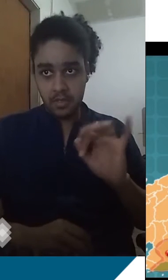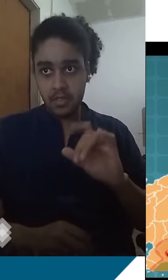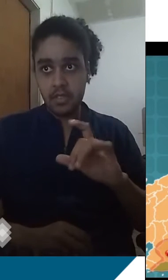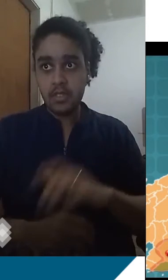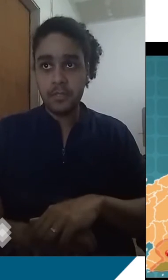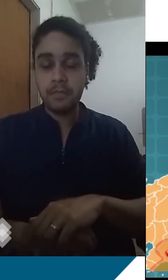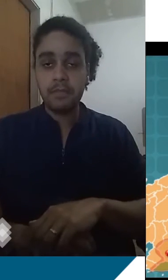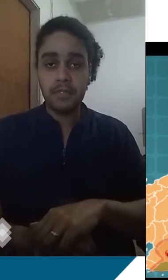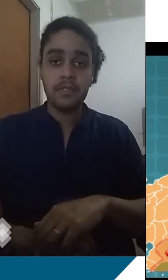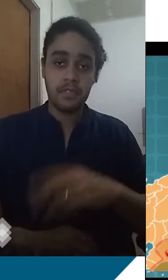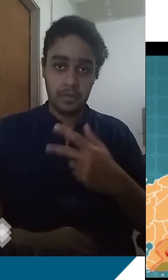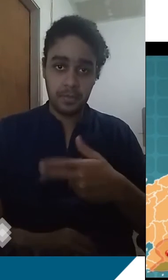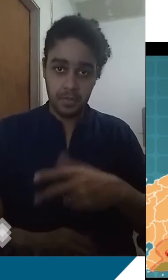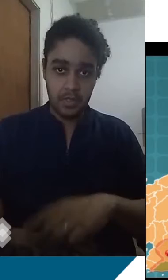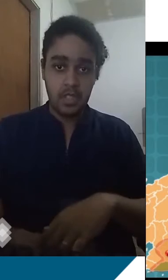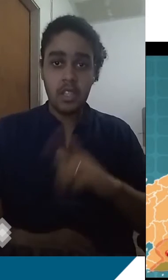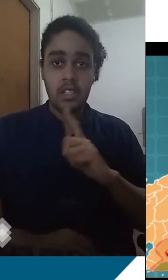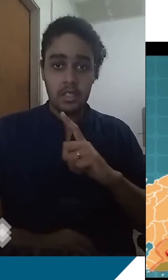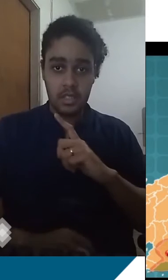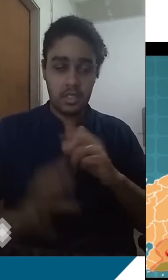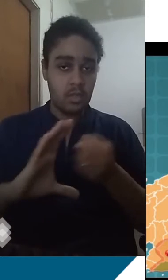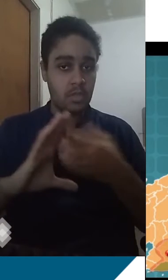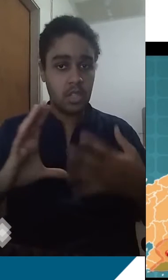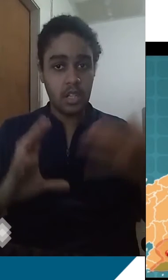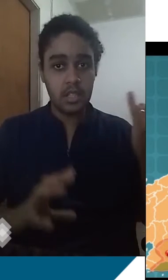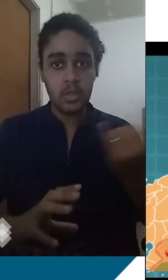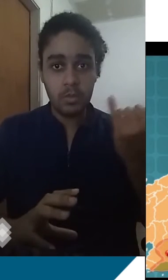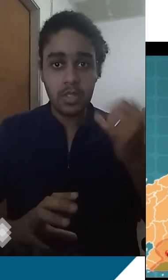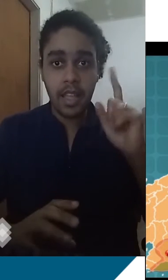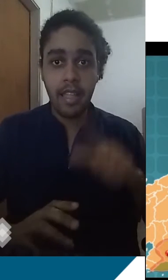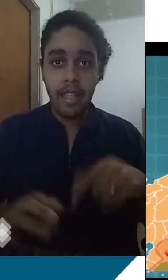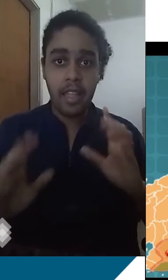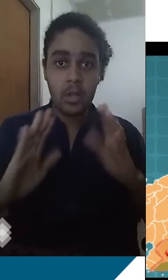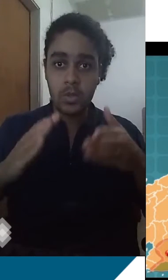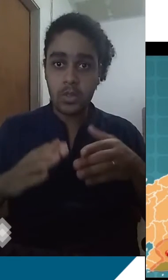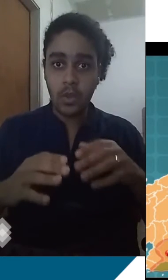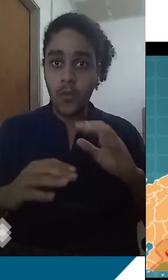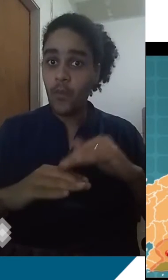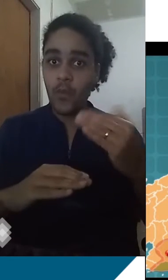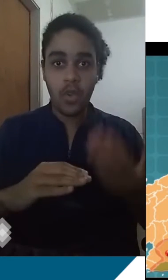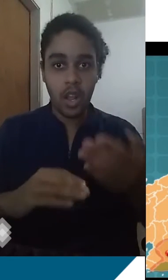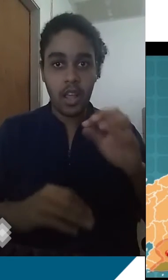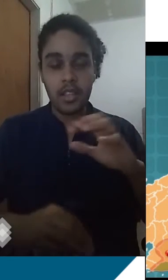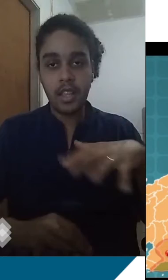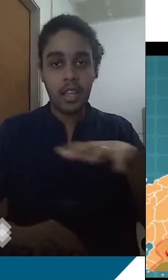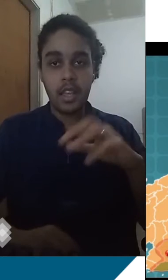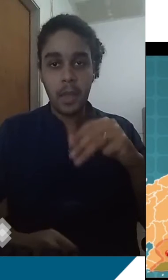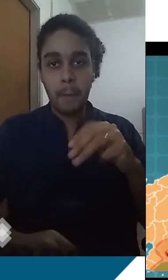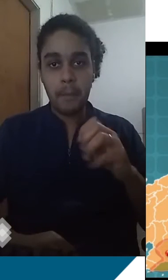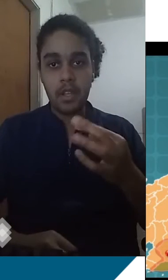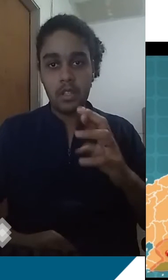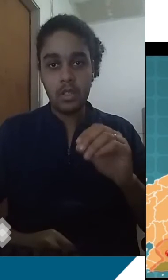os Institutos Federais de Educação, Ciência e Tecnologia Fluminense, eles têm uma característica importante que é serem concentrados fora da